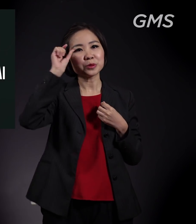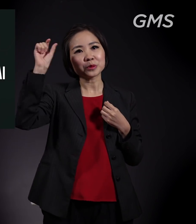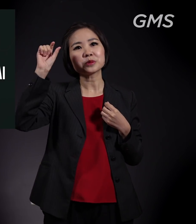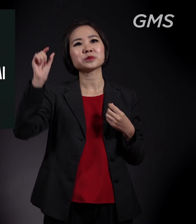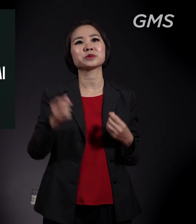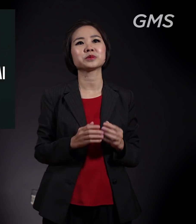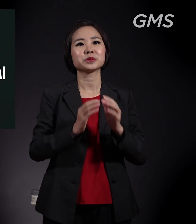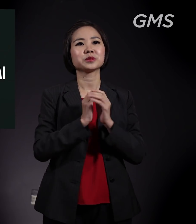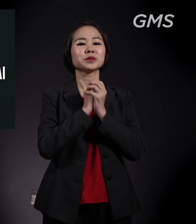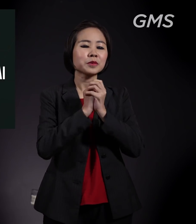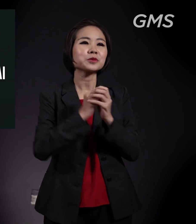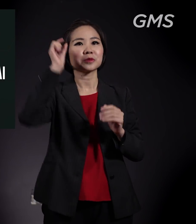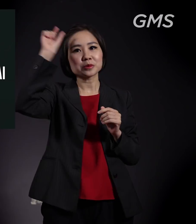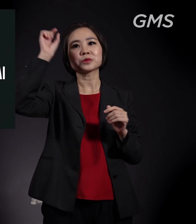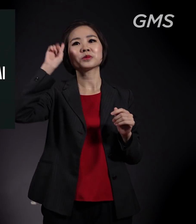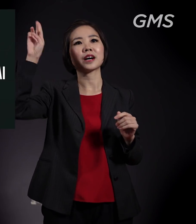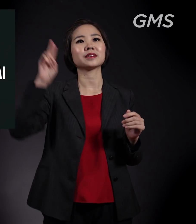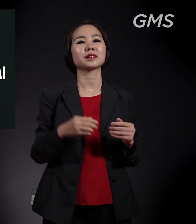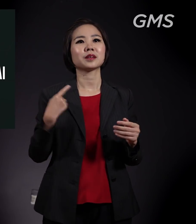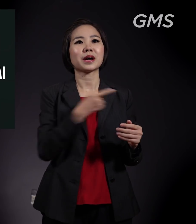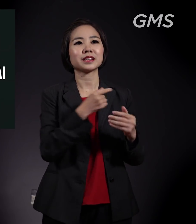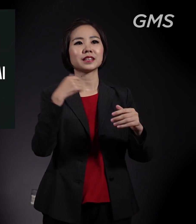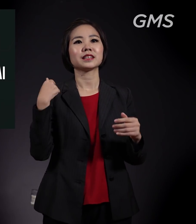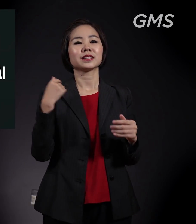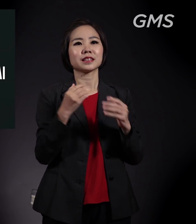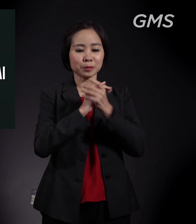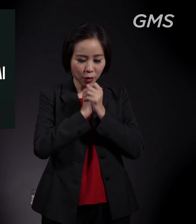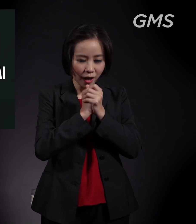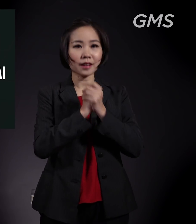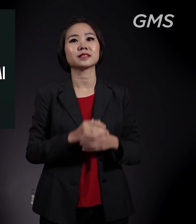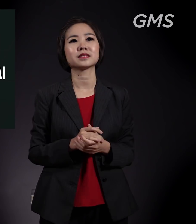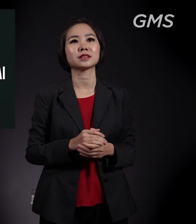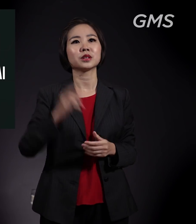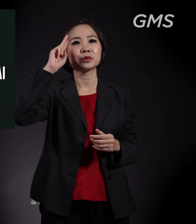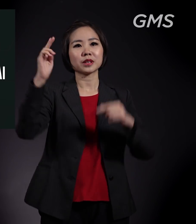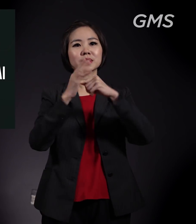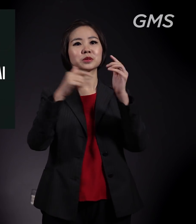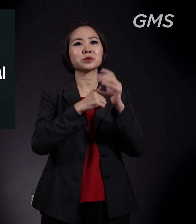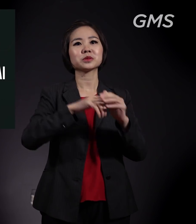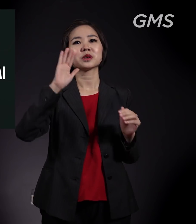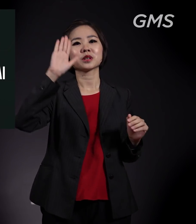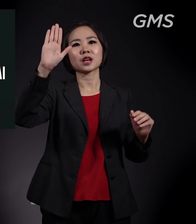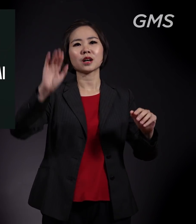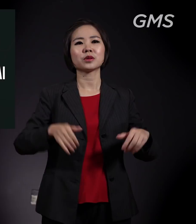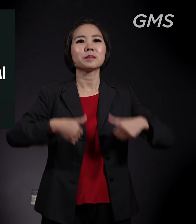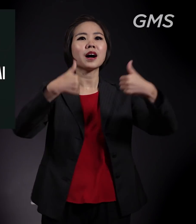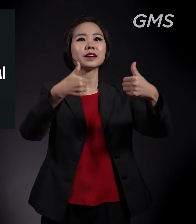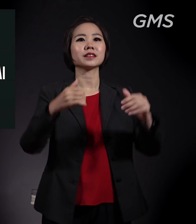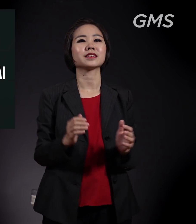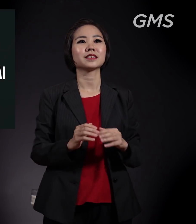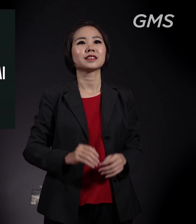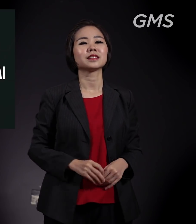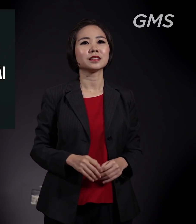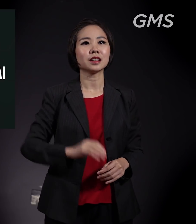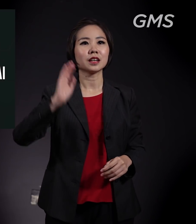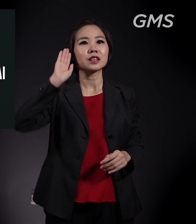ini. Mari kita tundukkan kepala bersama dan pejamkan mata. Tuhan Yesus, Engkau Allah yang baik, Engkau Allah yang luar biasa.